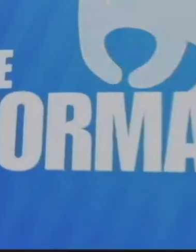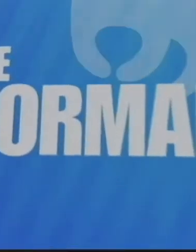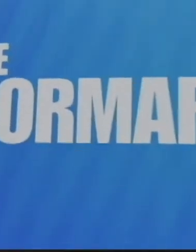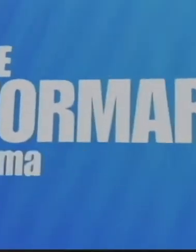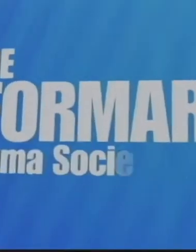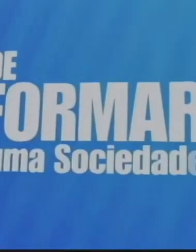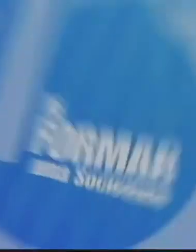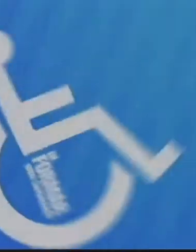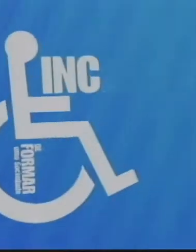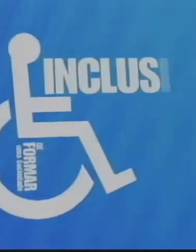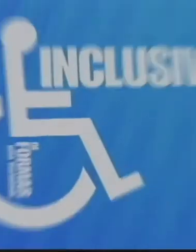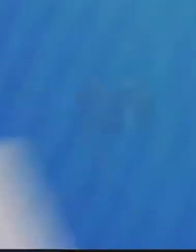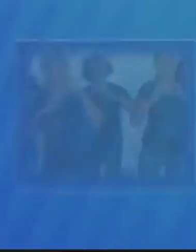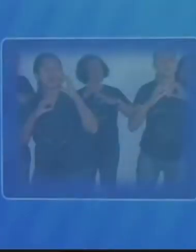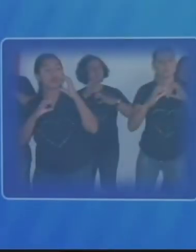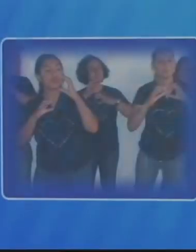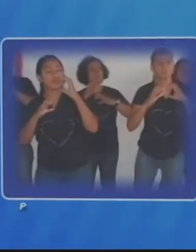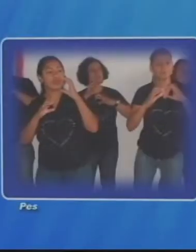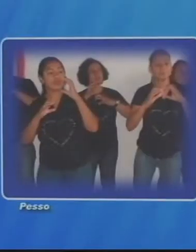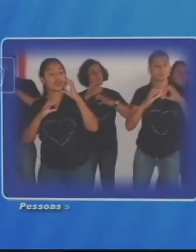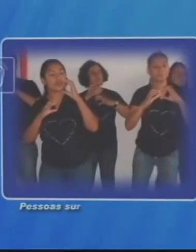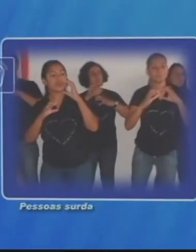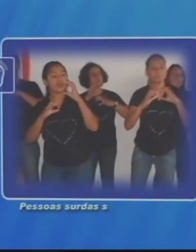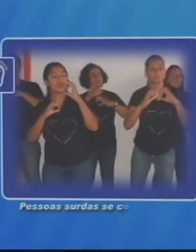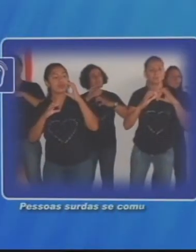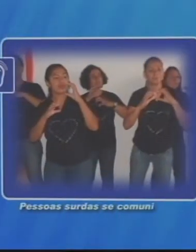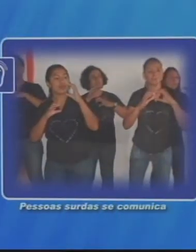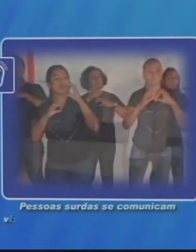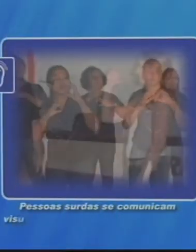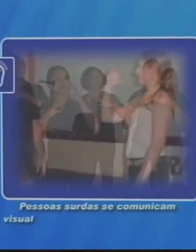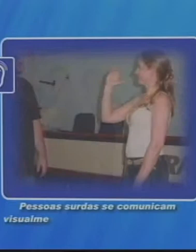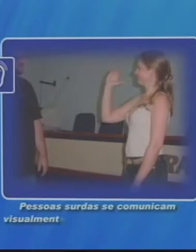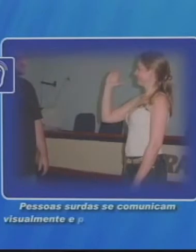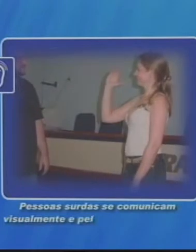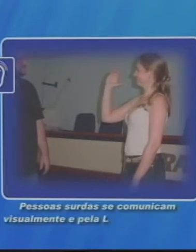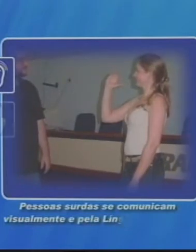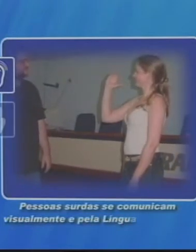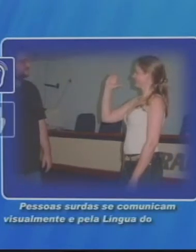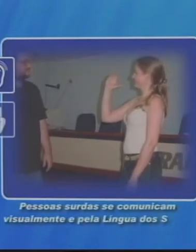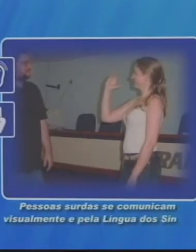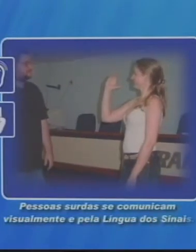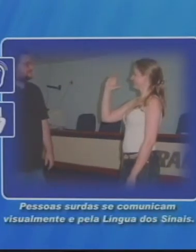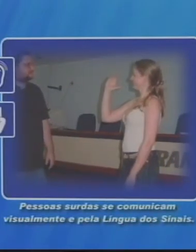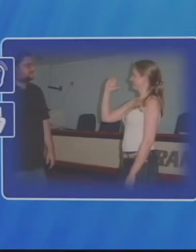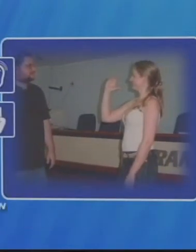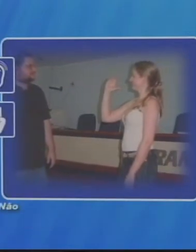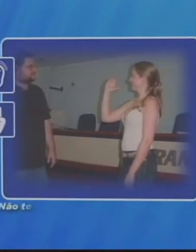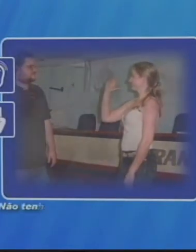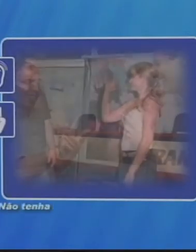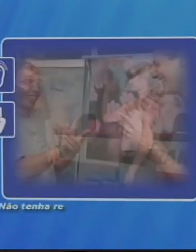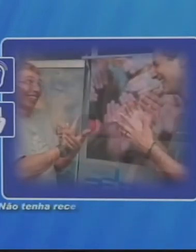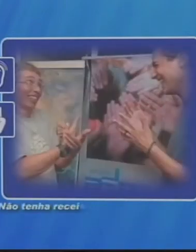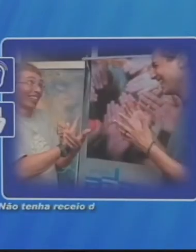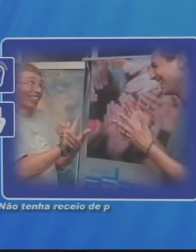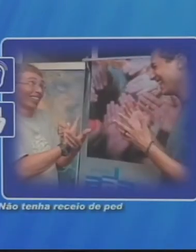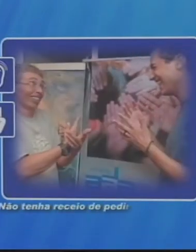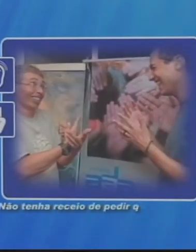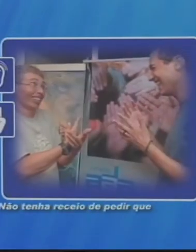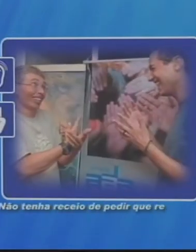uma sociedade inclusiva pessoas surdas se comunicam visualmente e pela língua dos sinais não tenha receio de pedir que